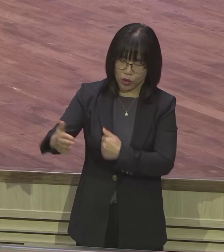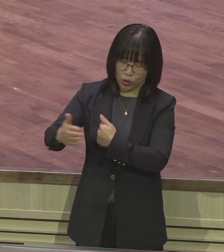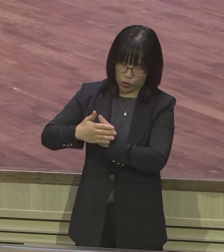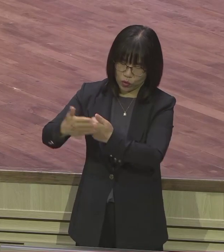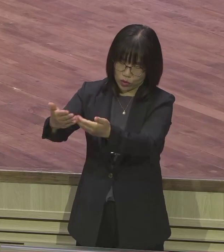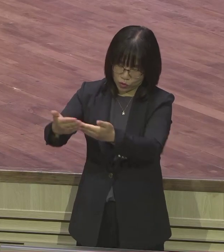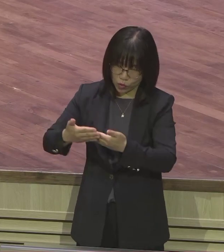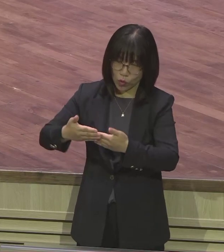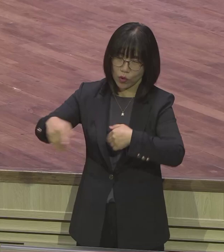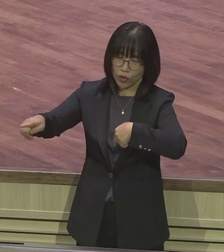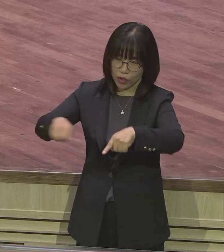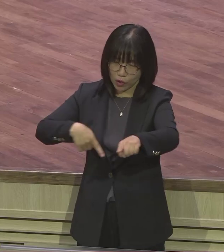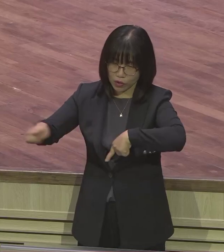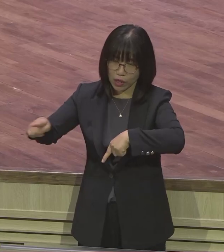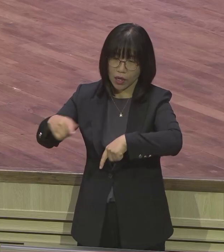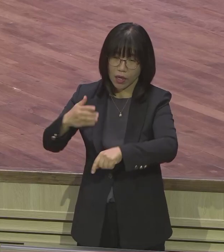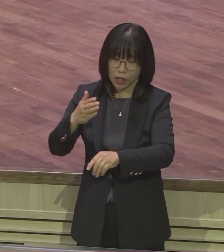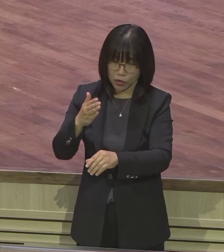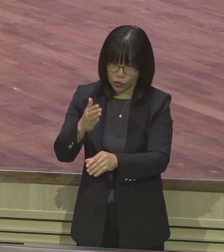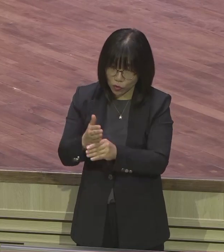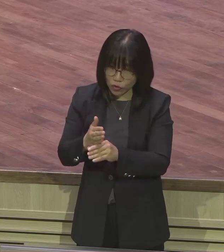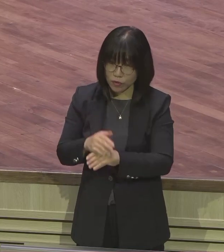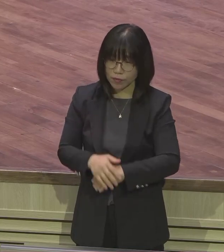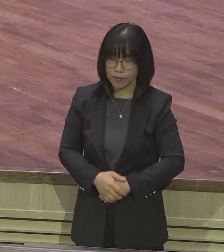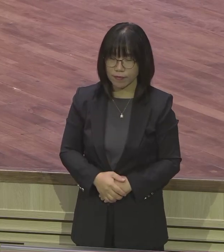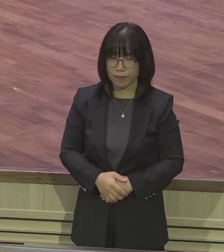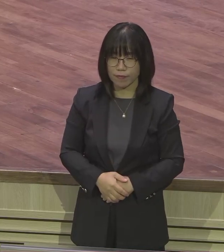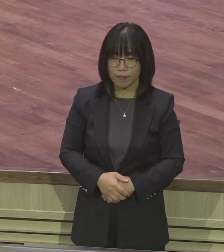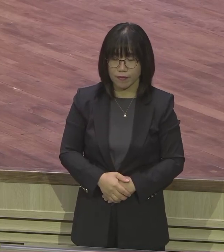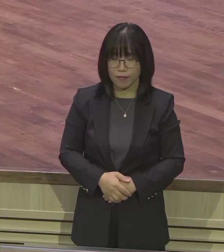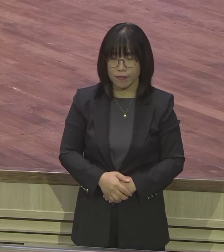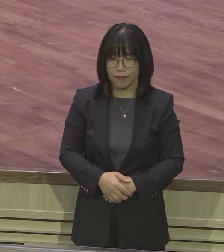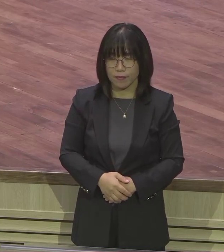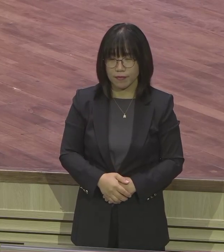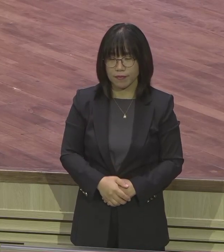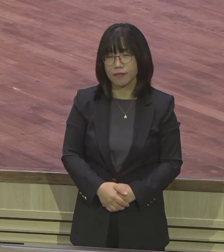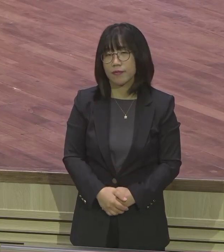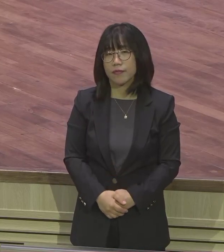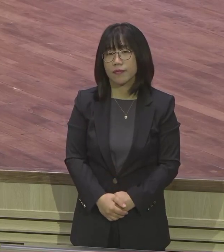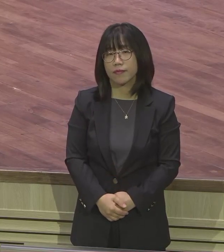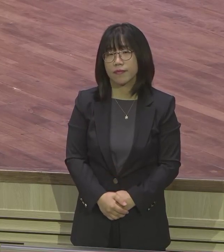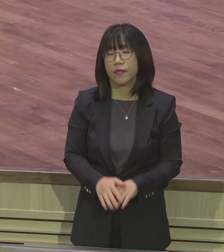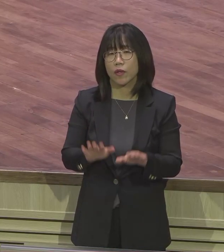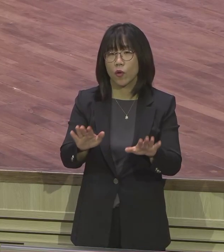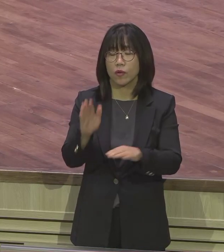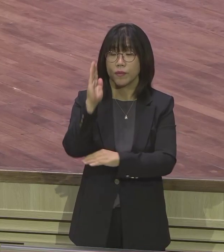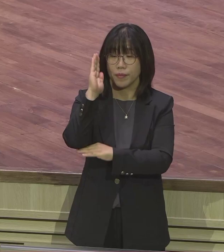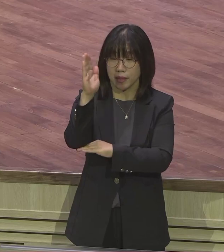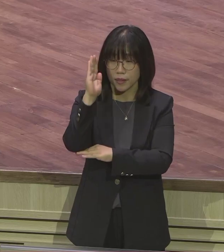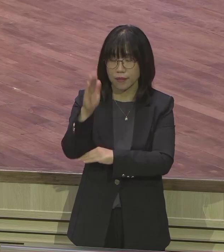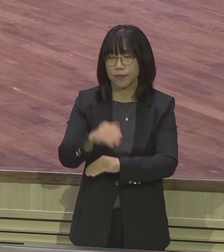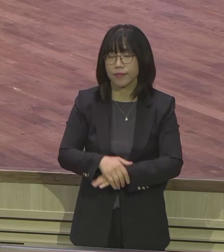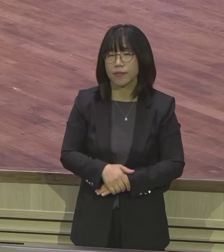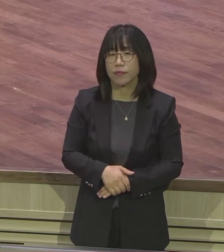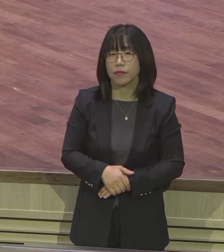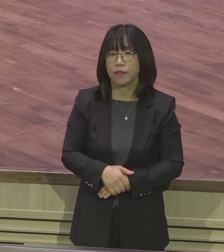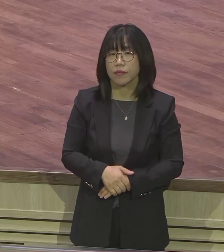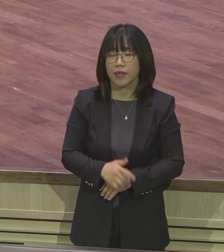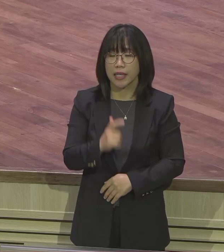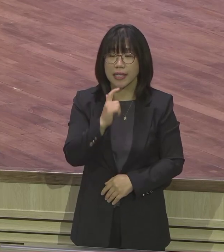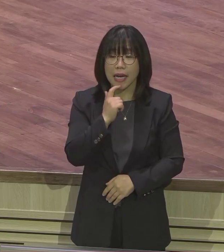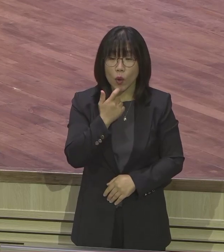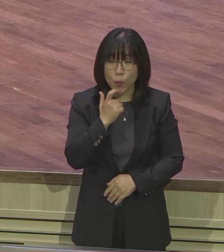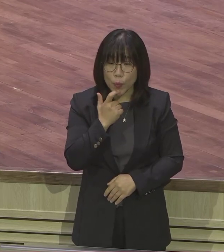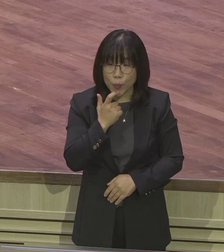믿으시고 이 사실을 삶 속에 누리시기를 바랍니다. 특별히 본문을 통해서 붙잡아야 할 것이 뭐냐? 야곱의